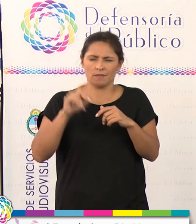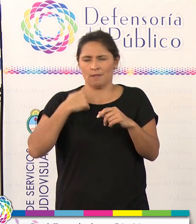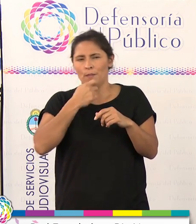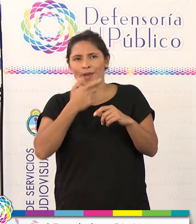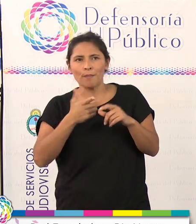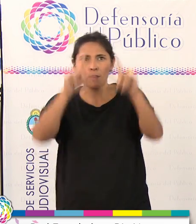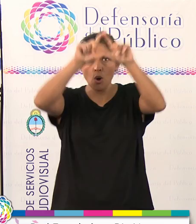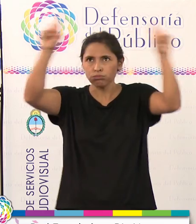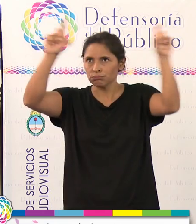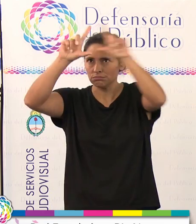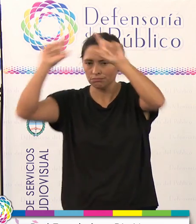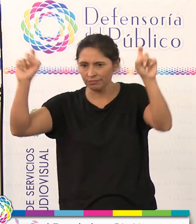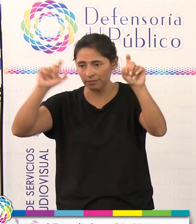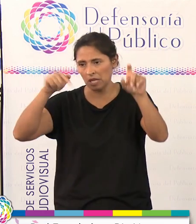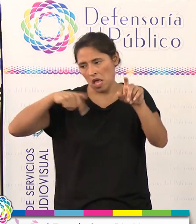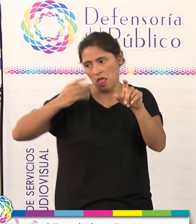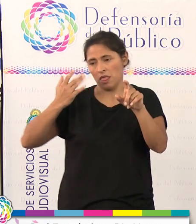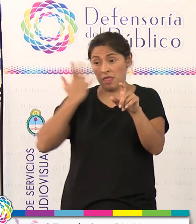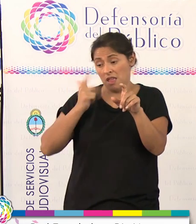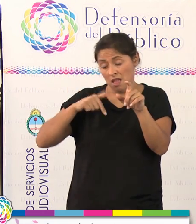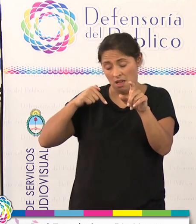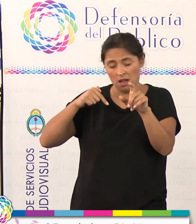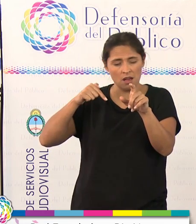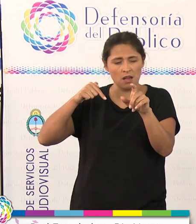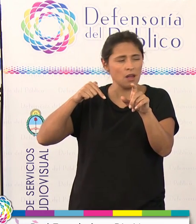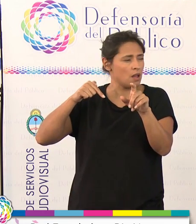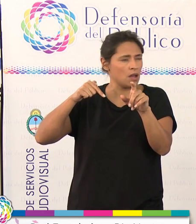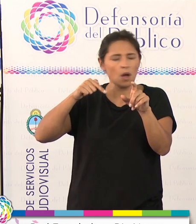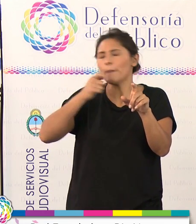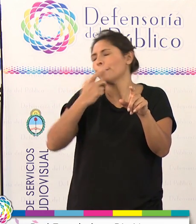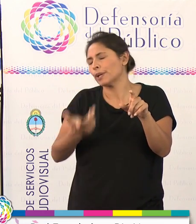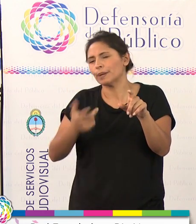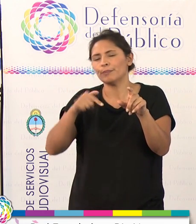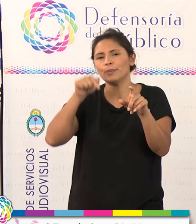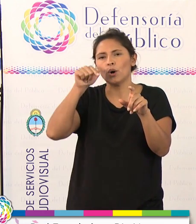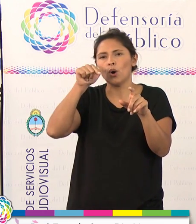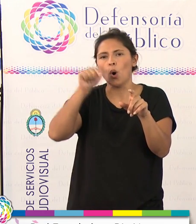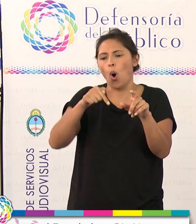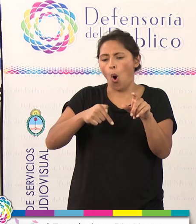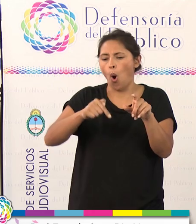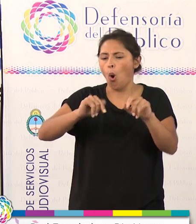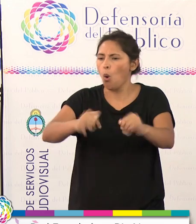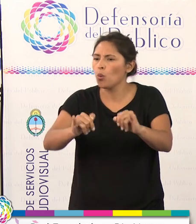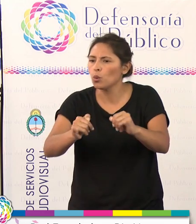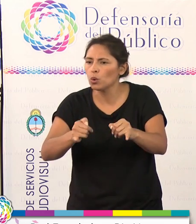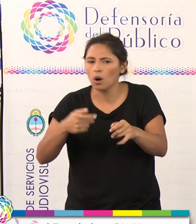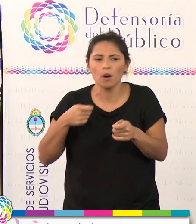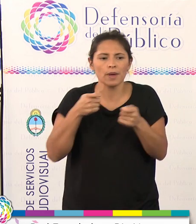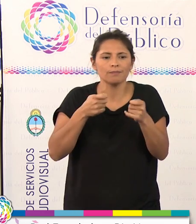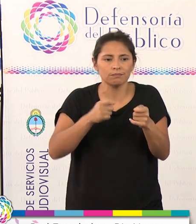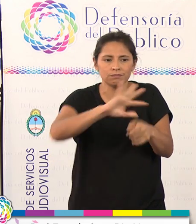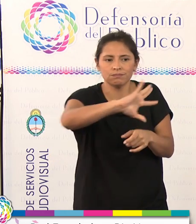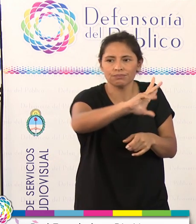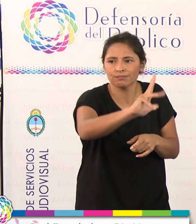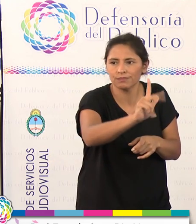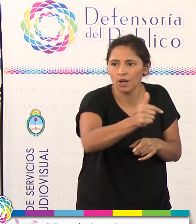por ejemplo, ahora en estos días, como que un menor de edad intentó robar en la casa de la madre de bueno, un ex vicegobernador